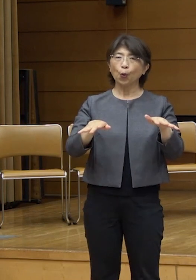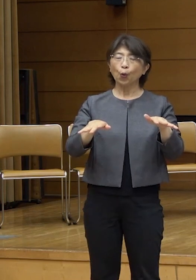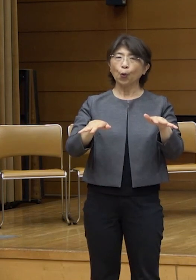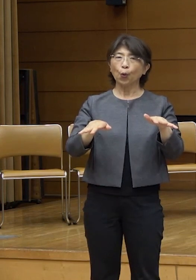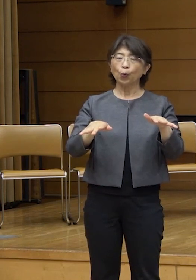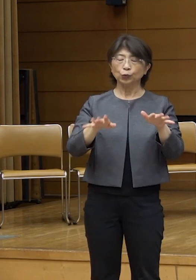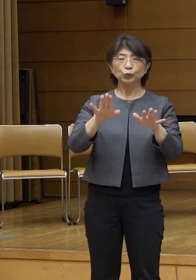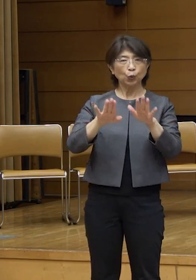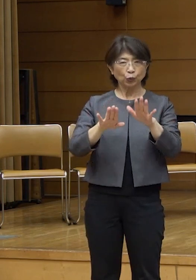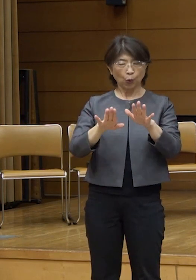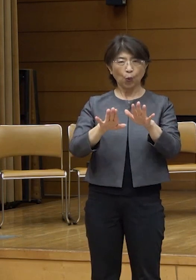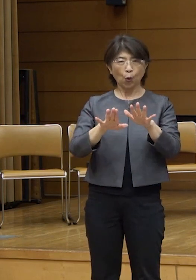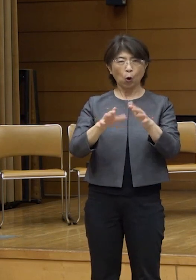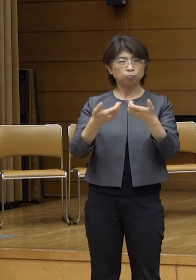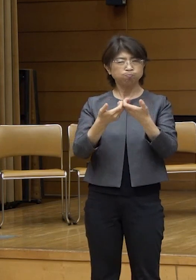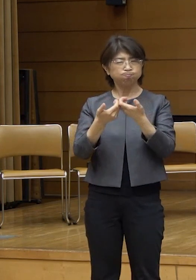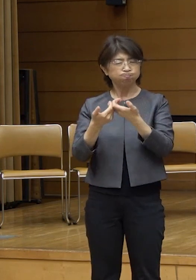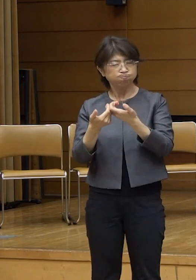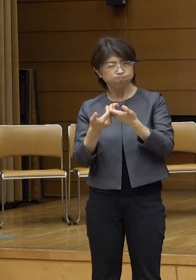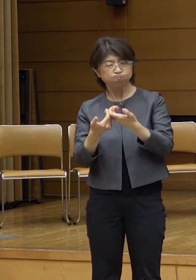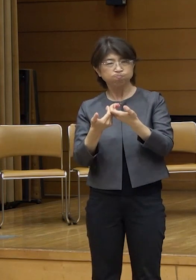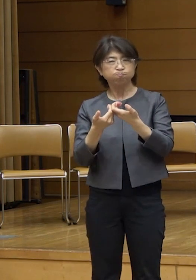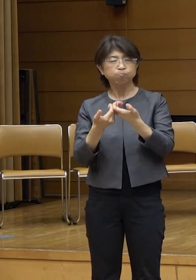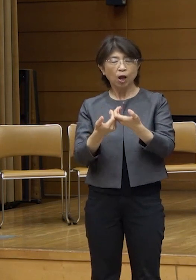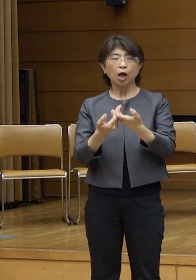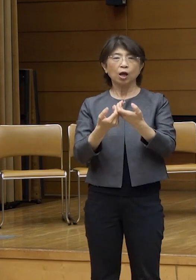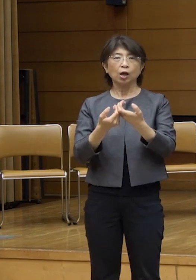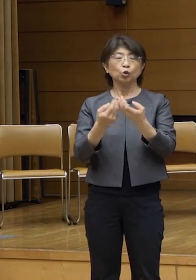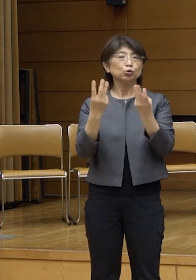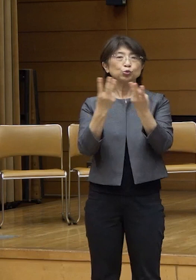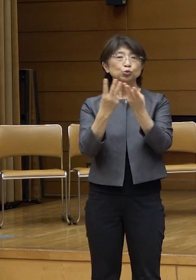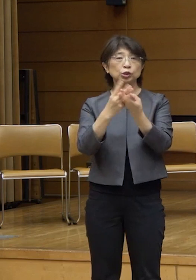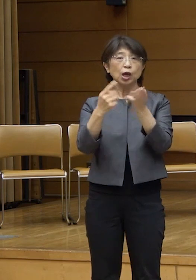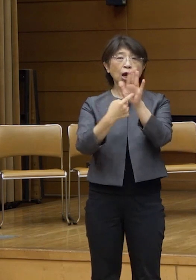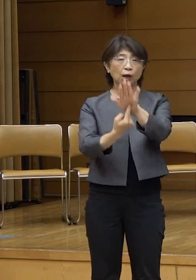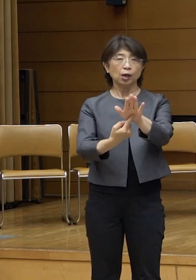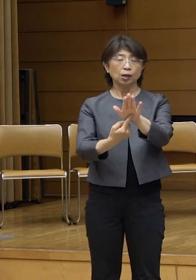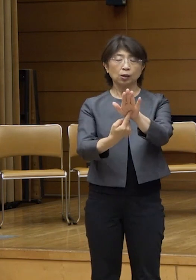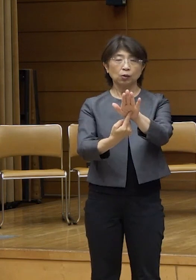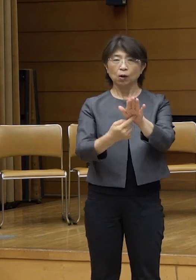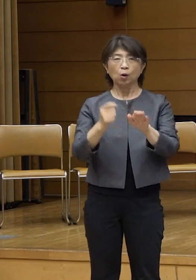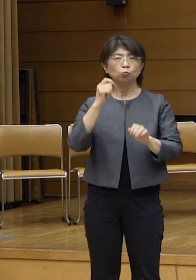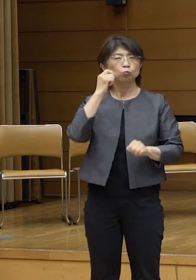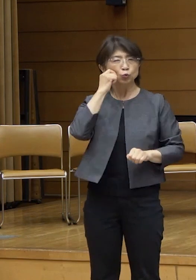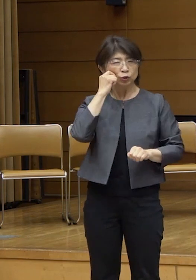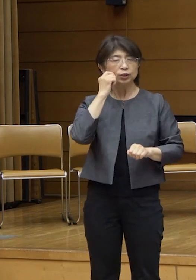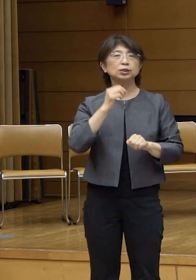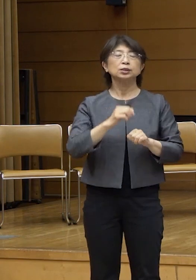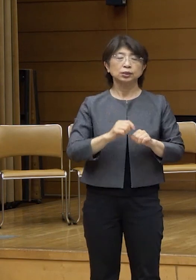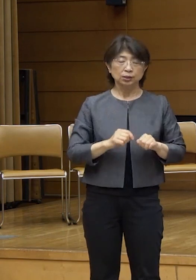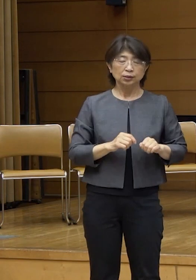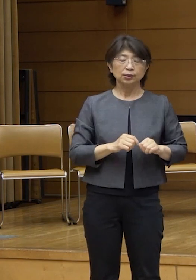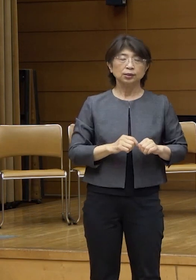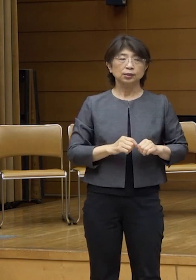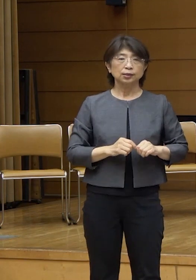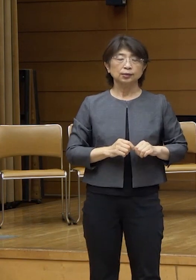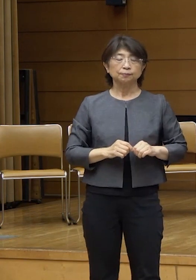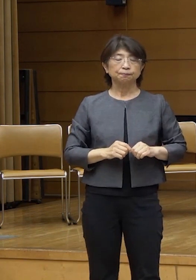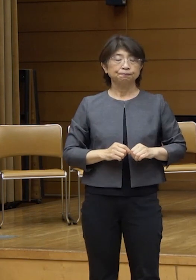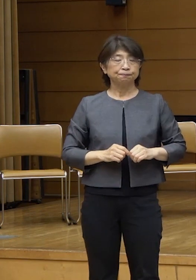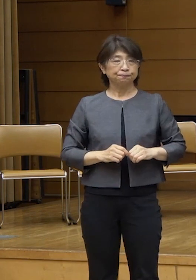迫っていう言葉をどういう数字で表すかって実はないと思うんですね。何パーセントっていうのはないわけですけれども、